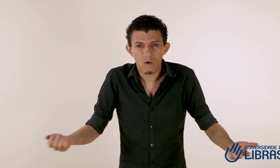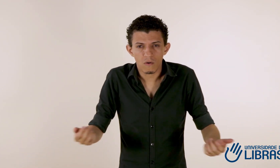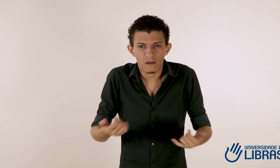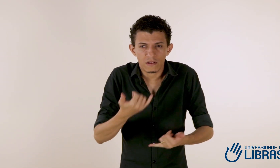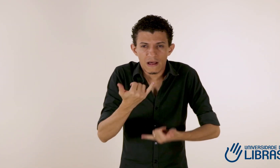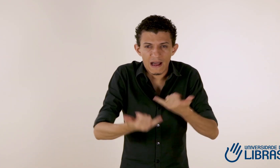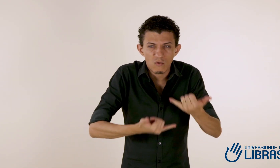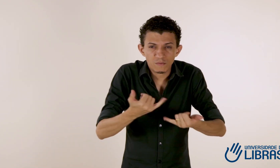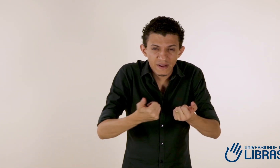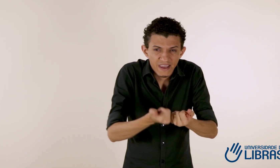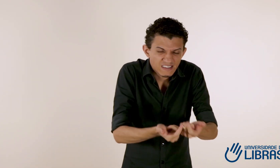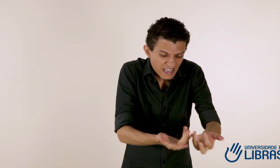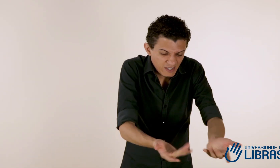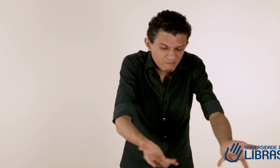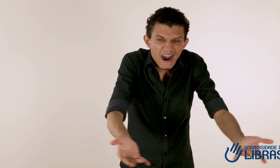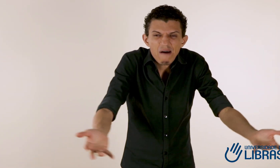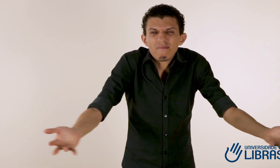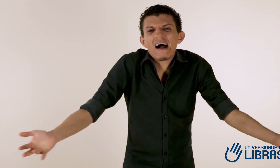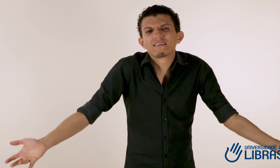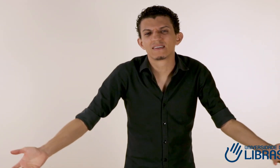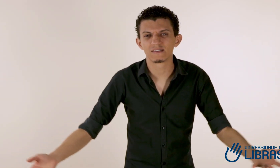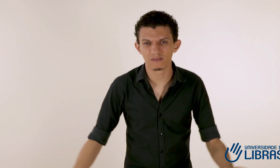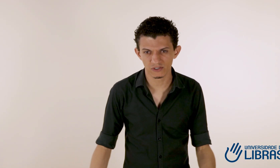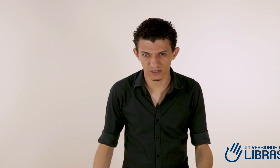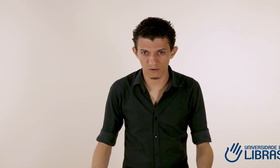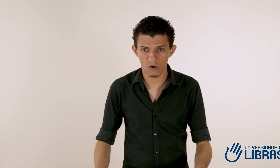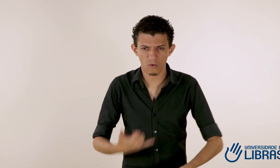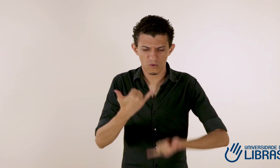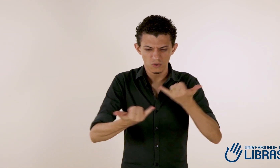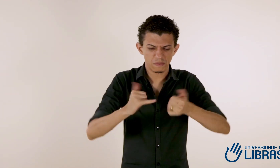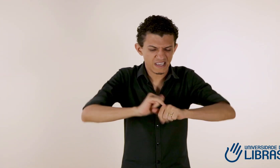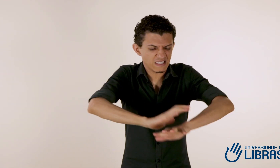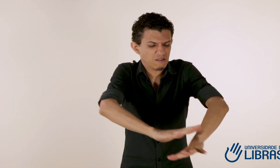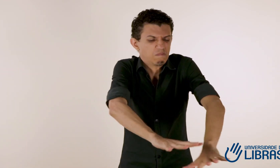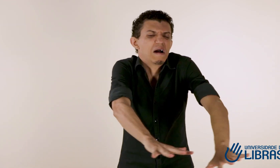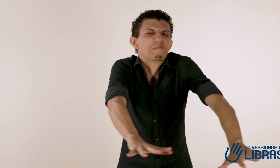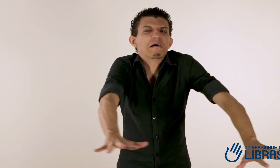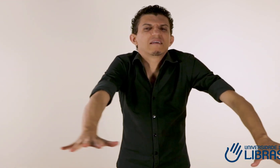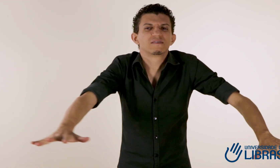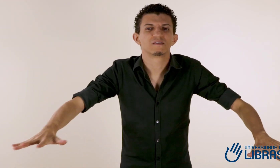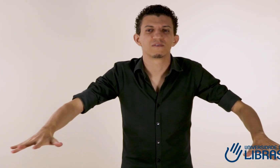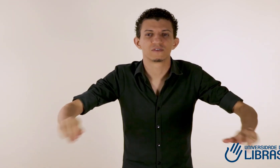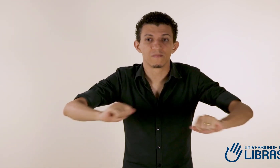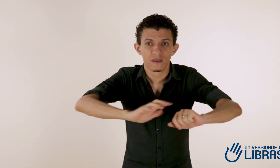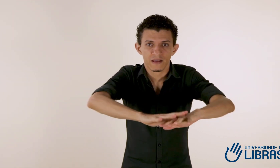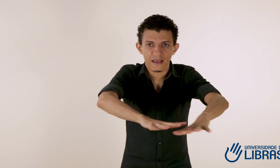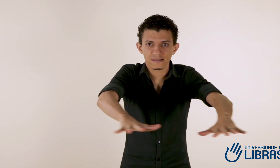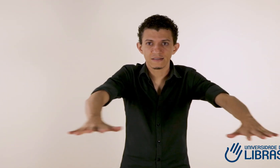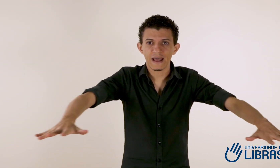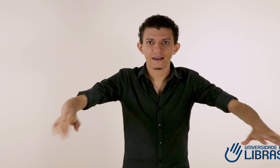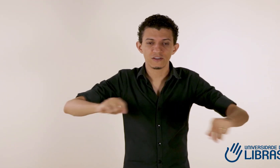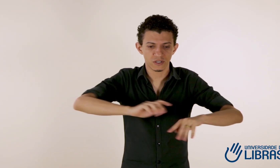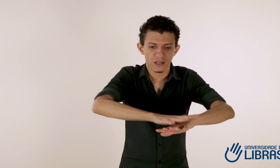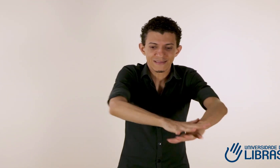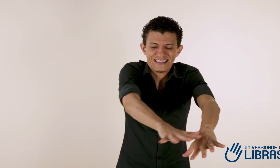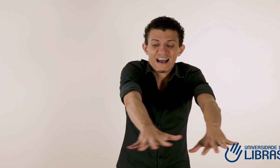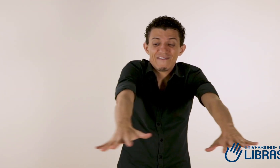Ou, os brinquedos estavam esparramados assim pelo chão. Ou, os brinquedos estavam esparramados assim pelo chão. Que é essa ideia aqui de estava